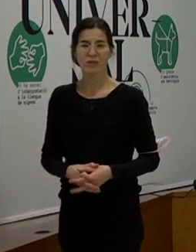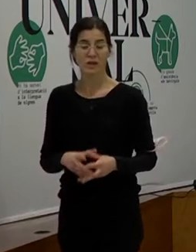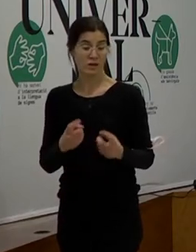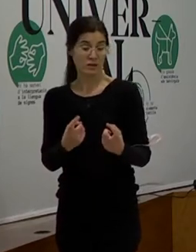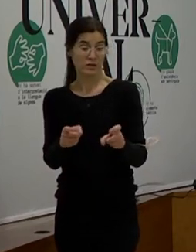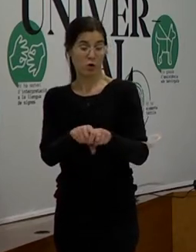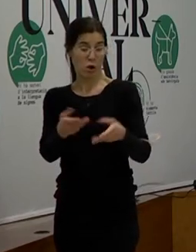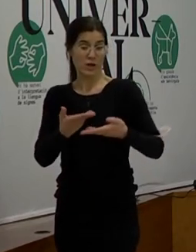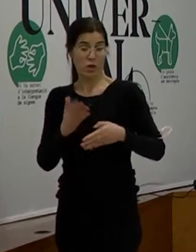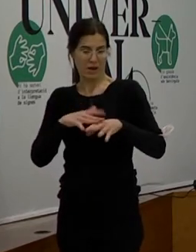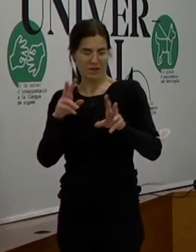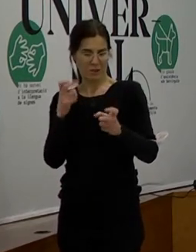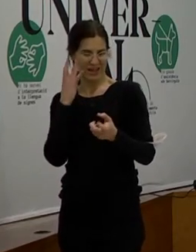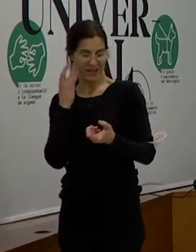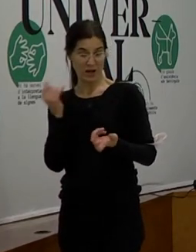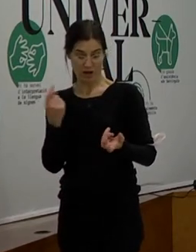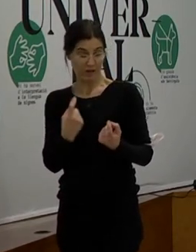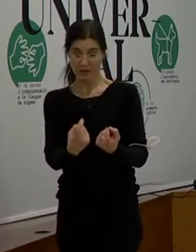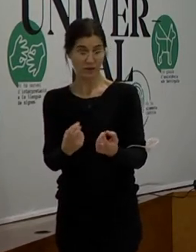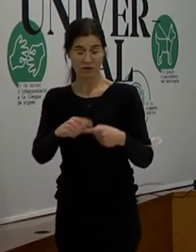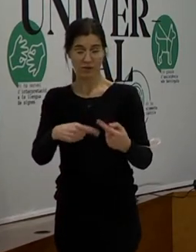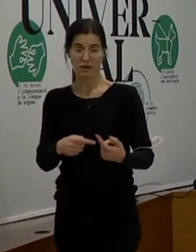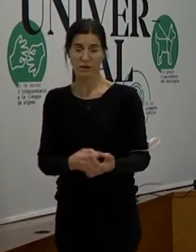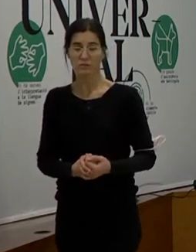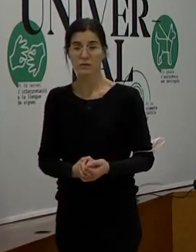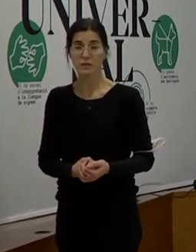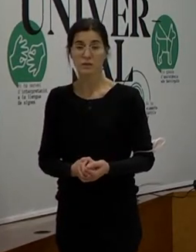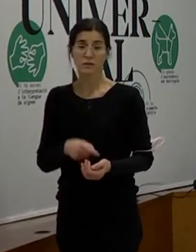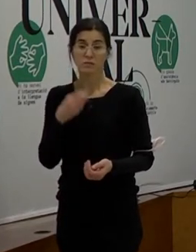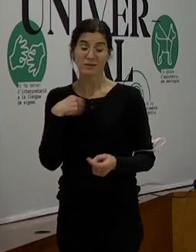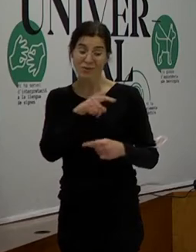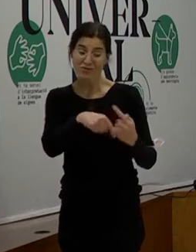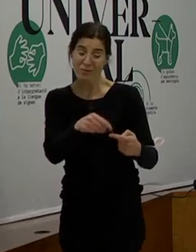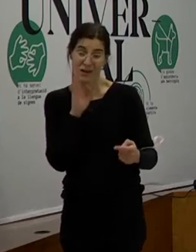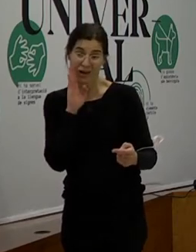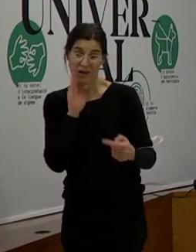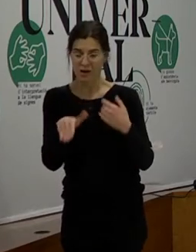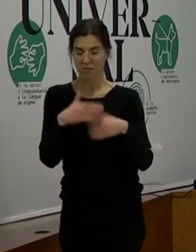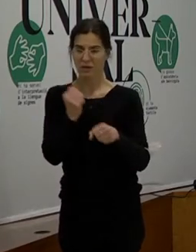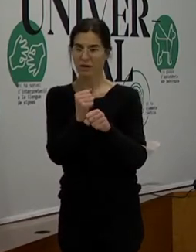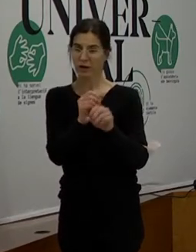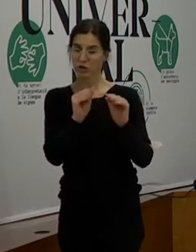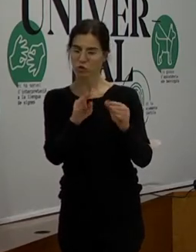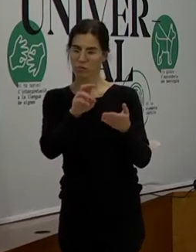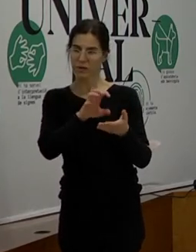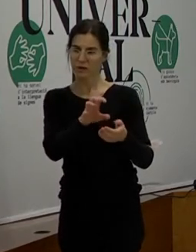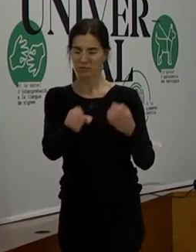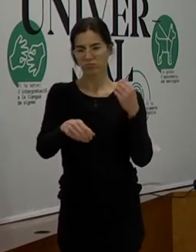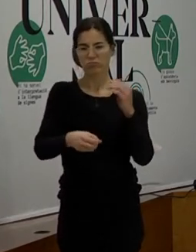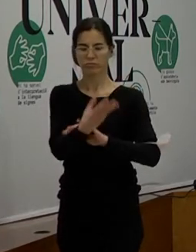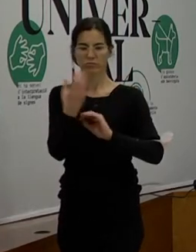d'ajuda a la higiene, tenia aquesta necessitat. Per tant, va començar a treballar al seu país, van muntar